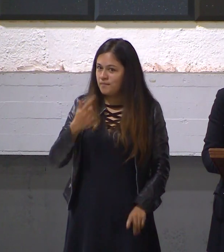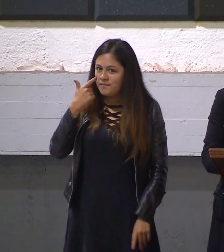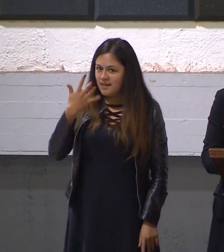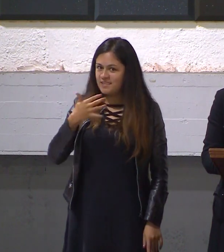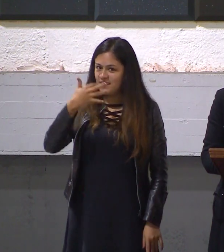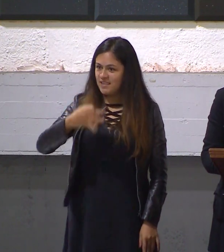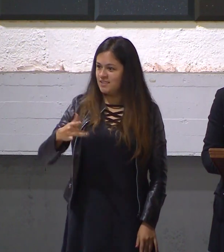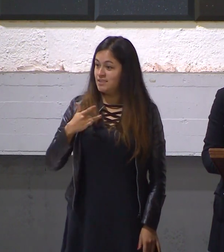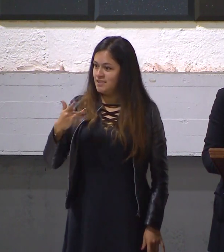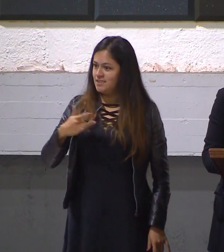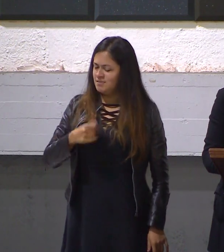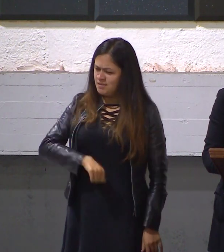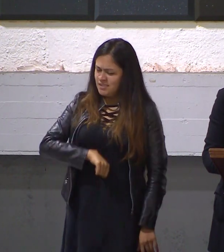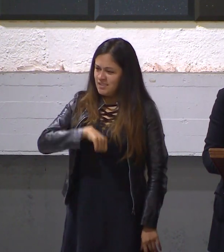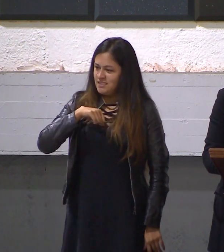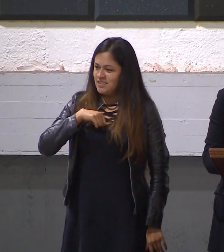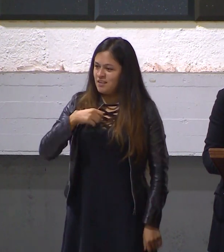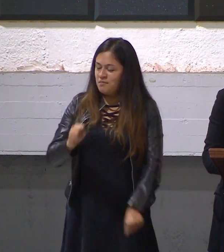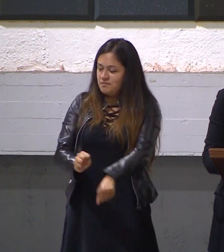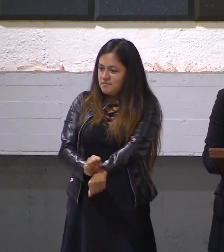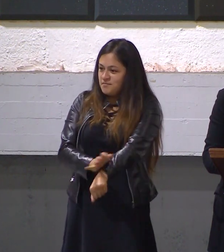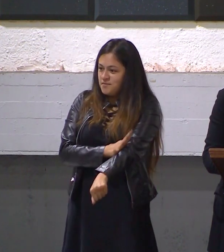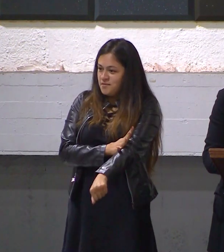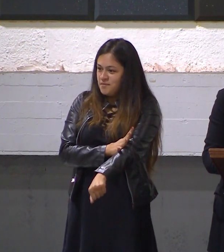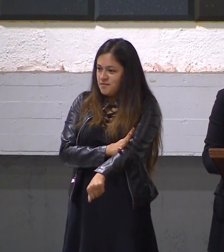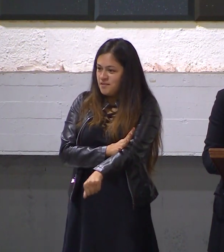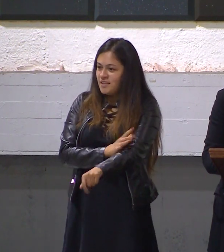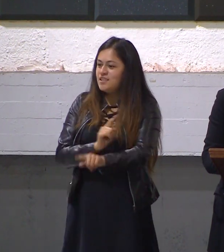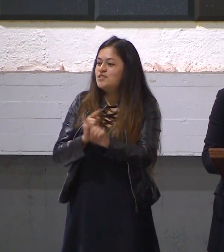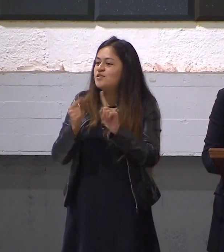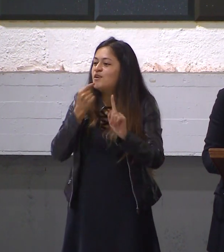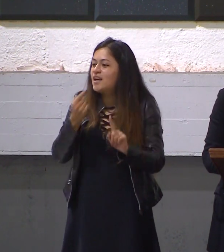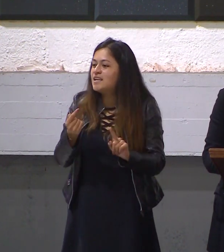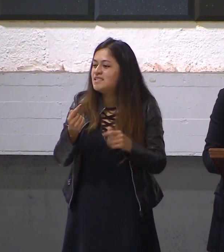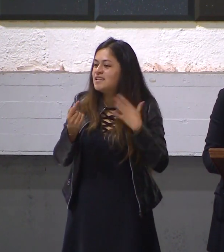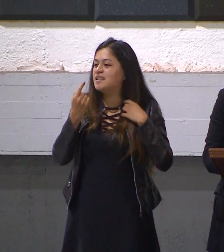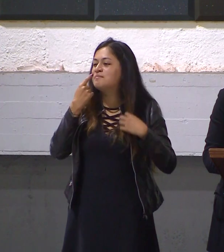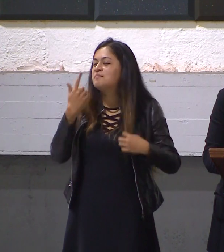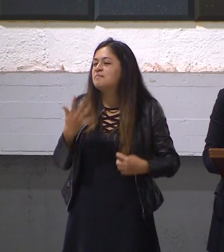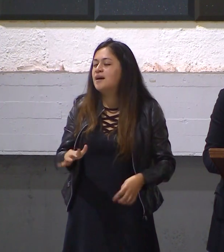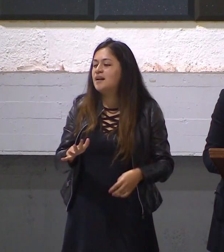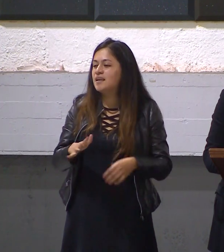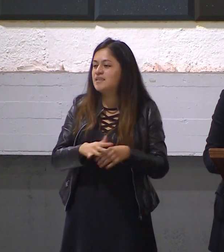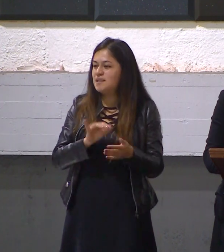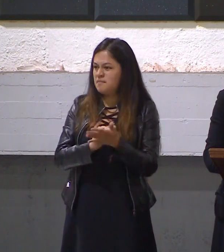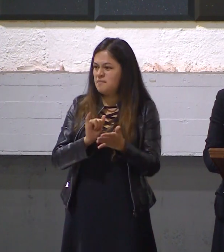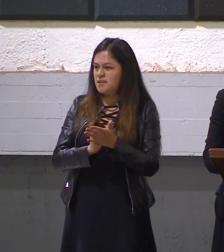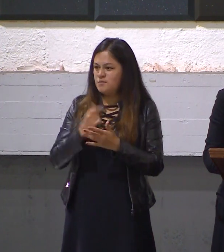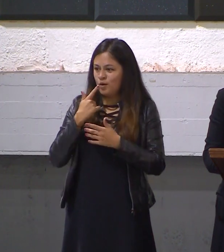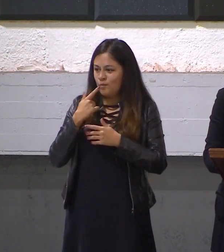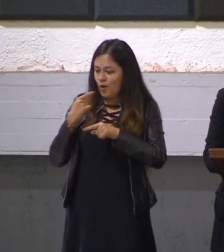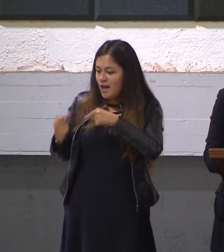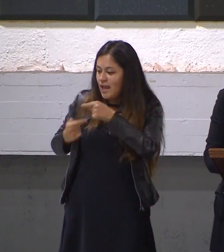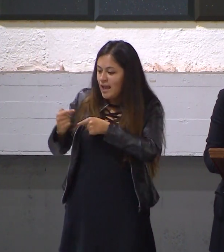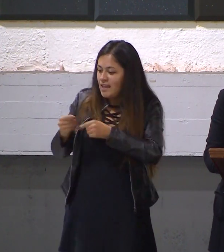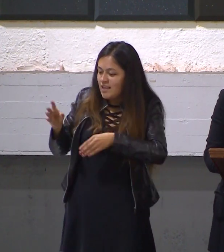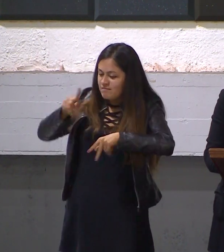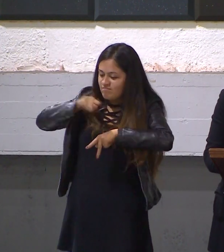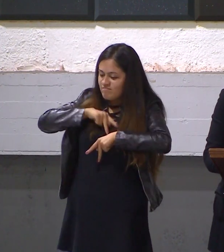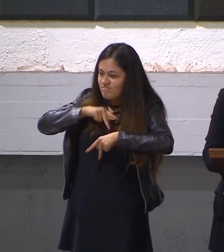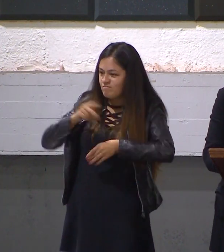carga como que emocional pero voy a decir un disparate es como si viniera en nuestros genes